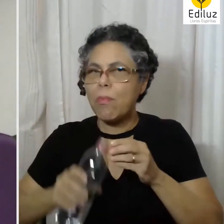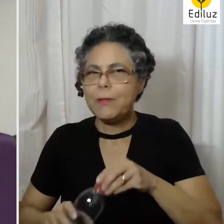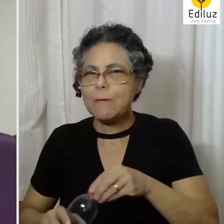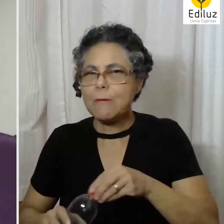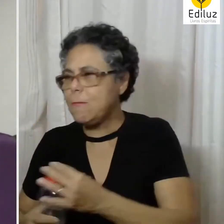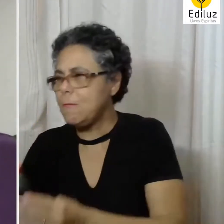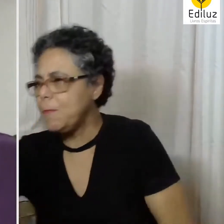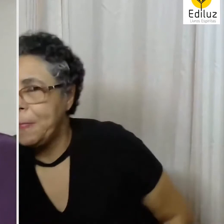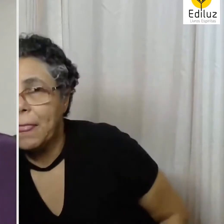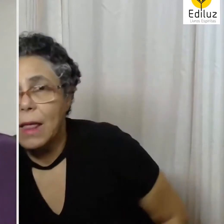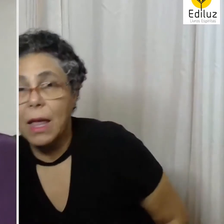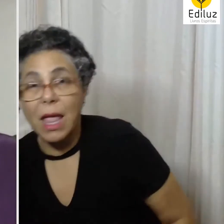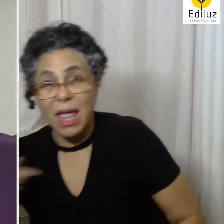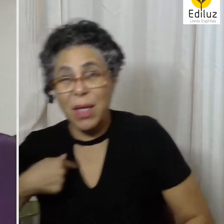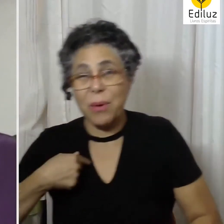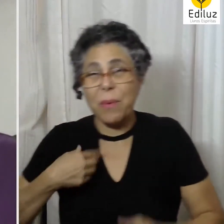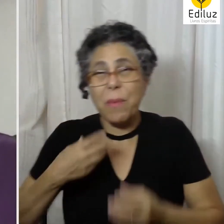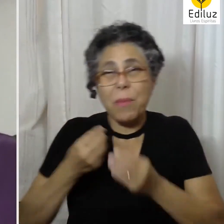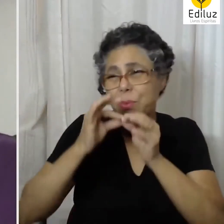estou muito distante,